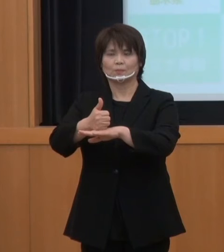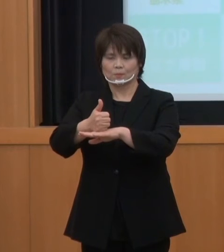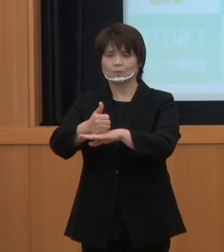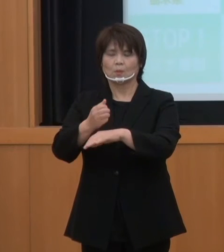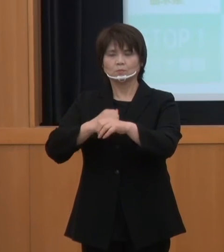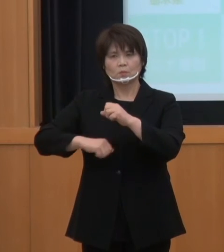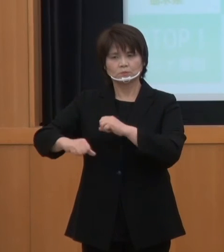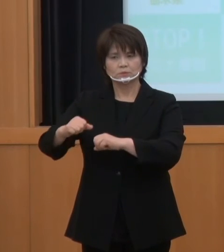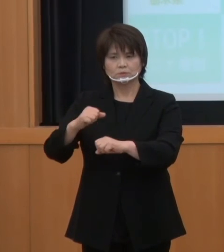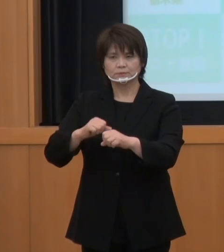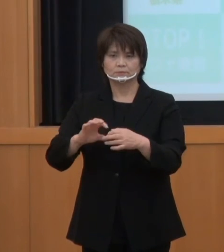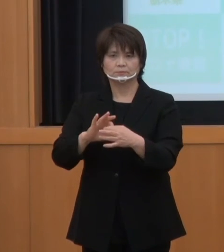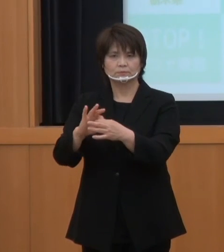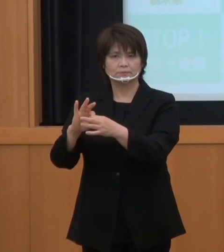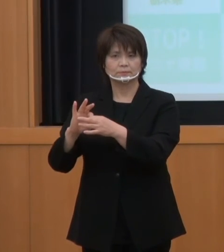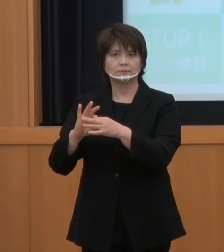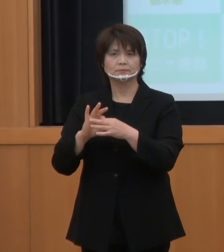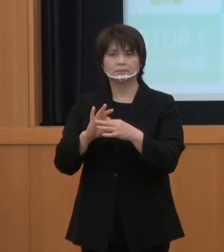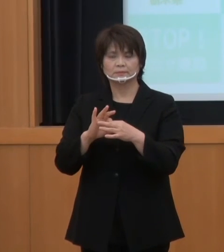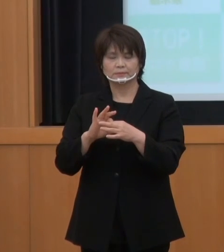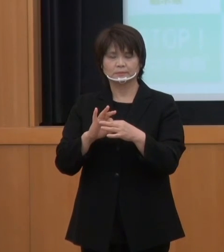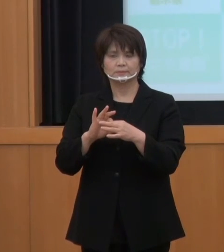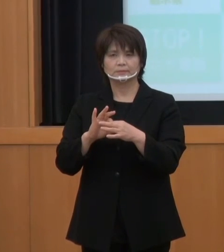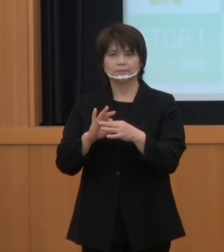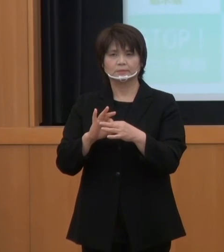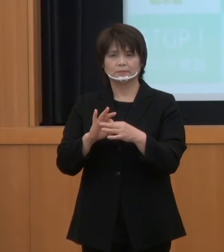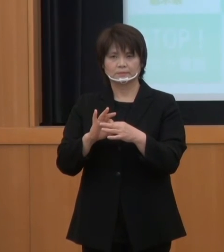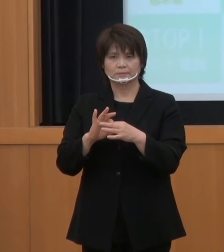取り組みについて